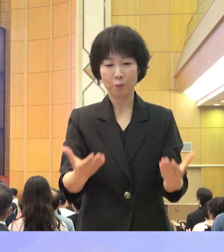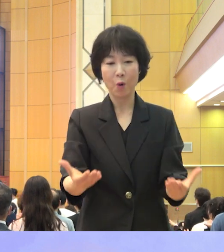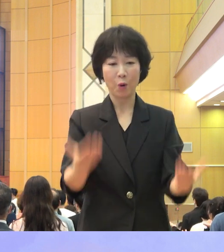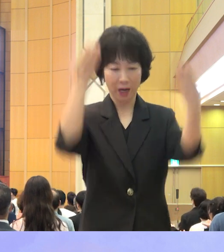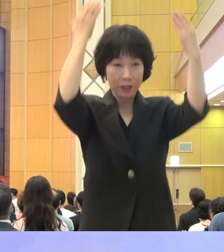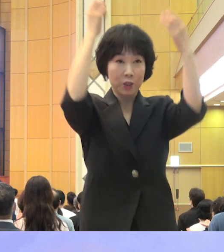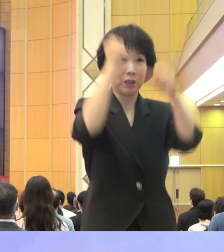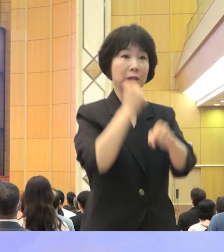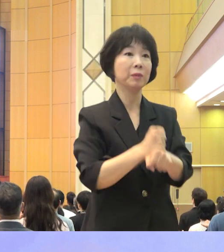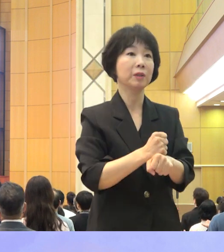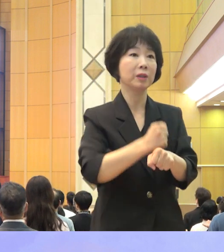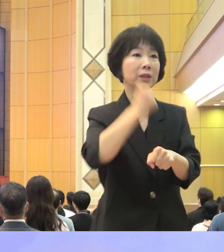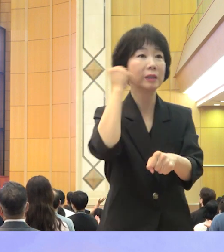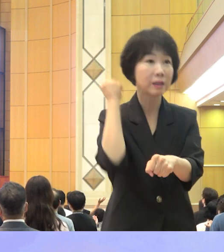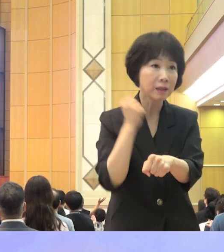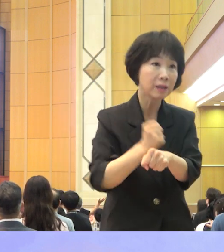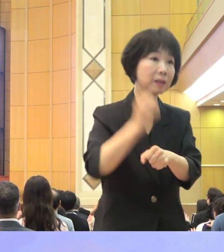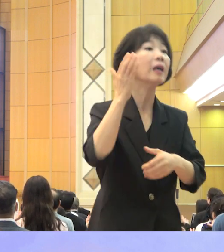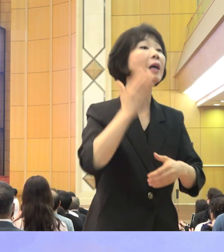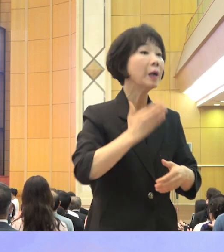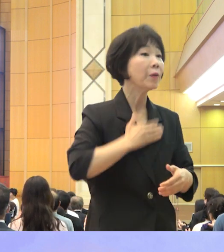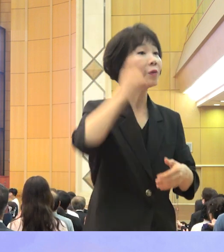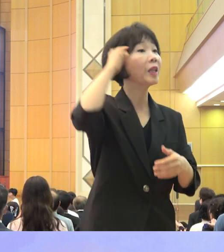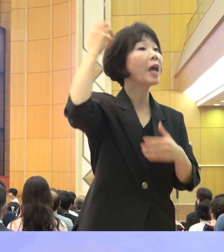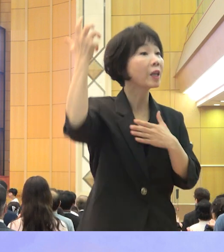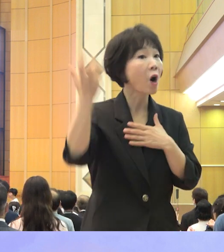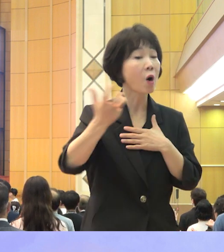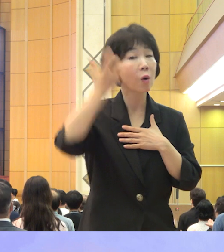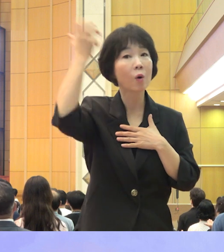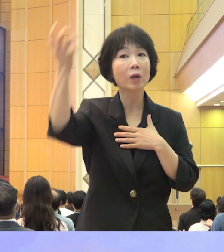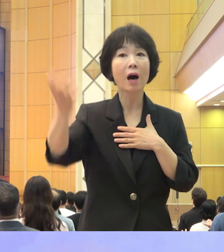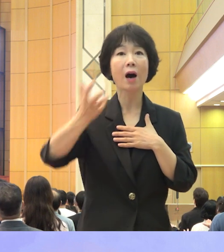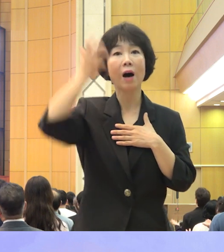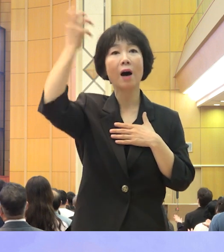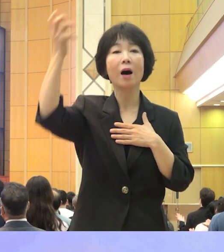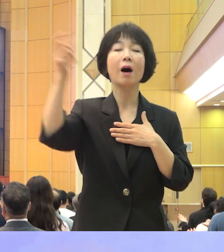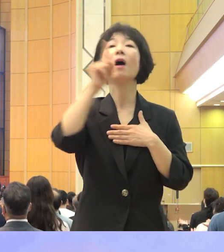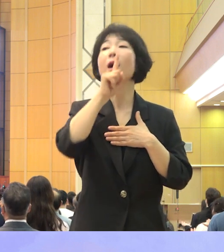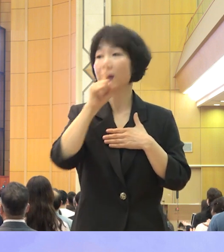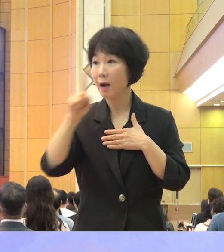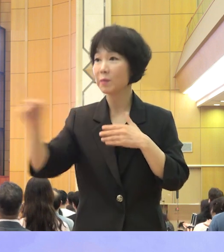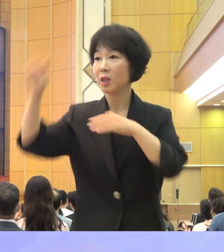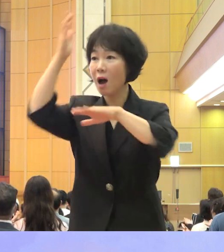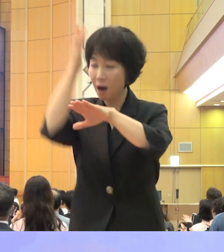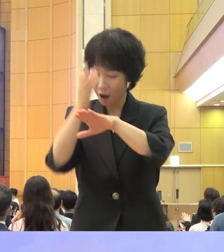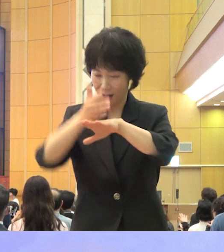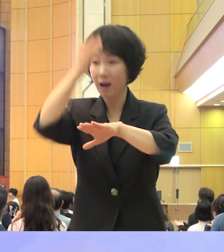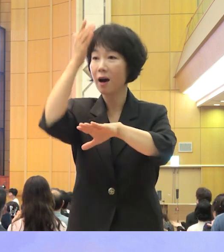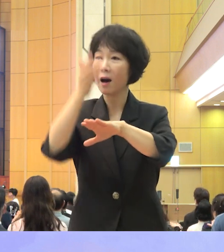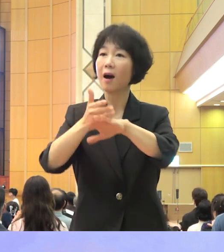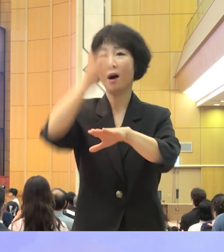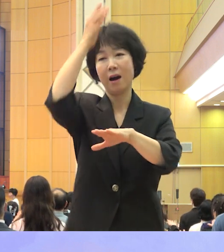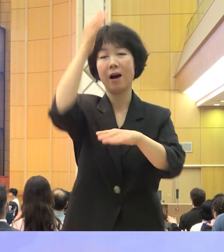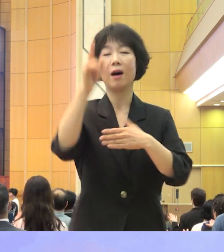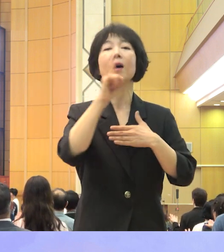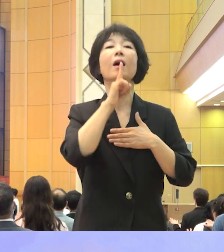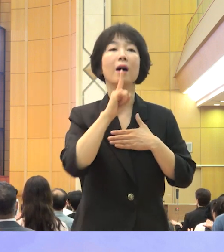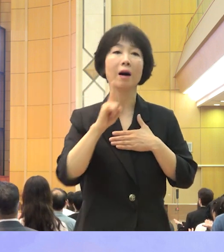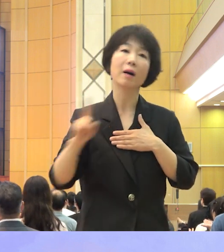하나님 축복하시는 내 영혼아 감사하라.